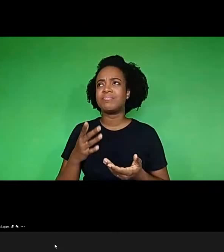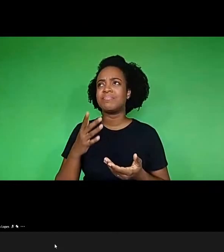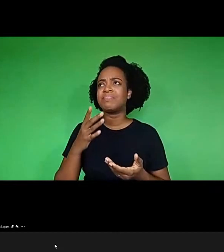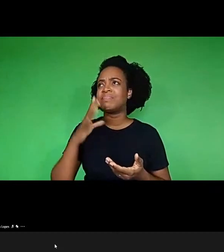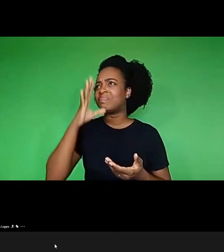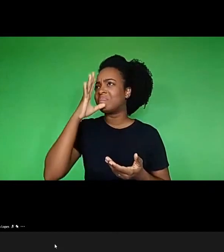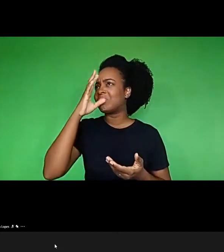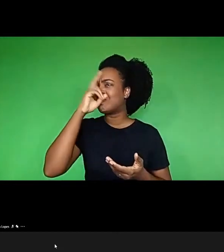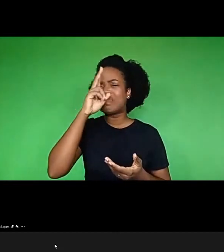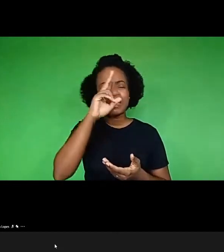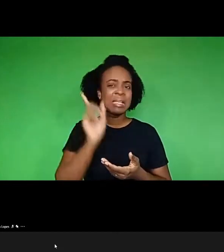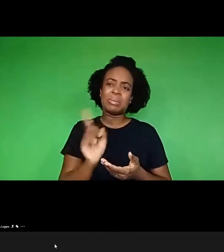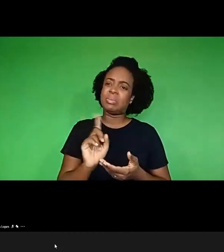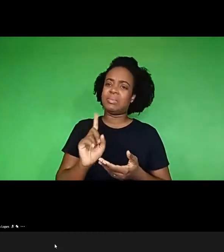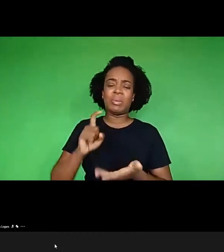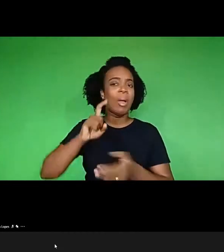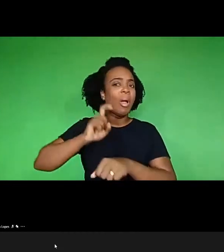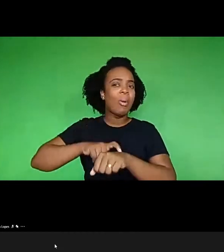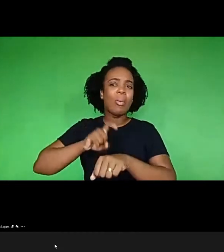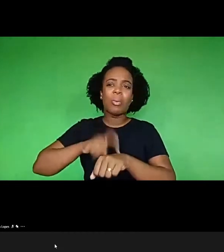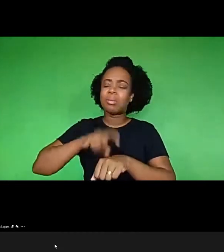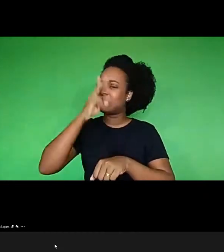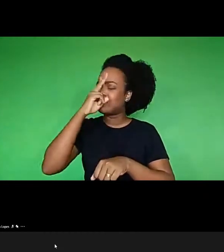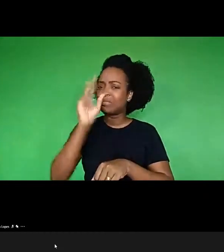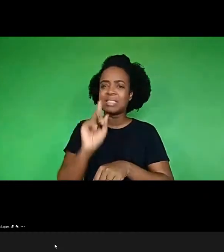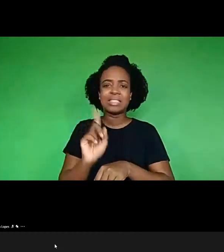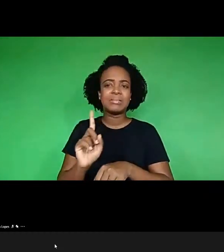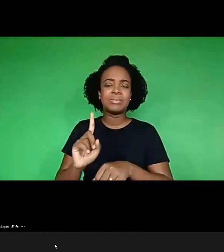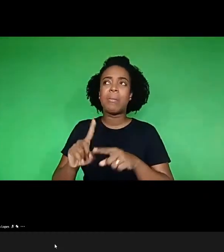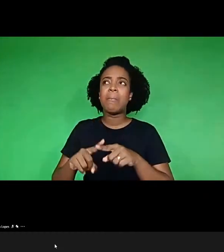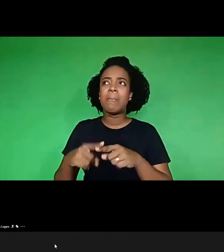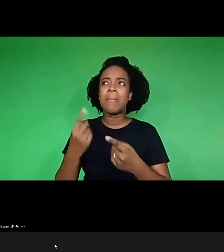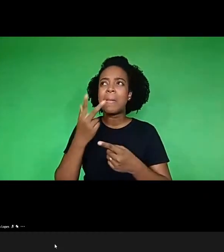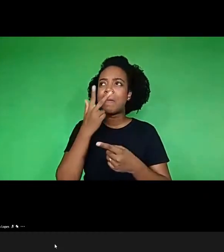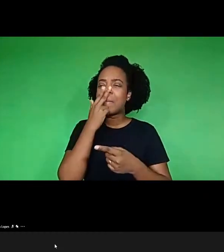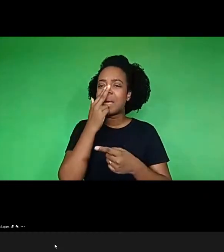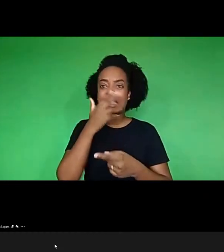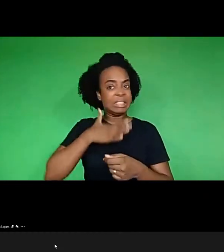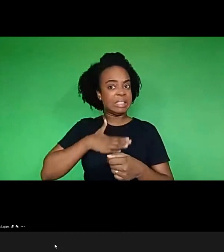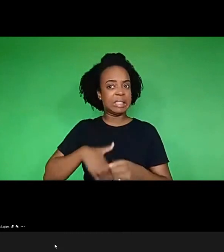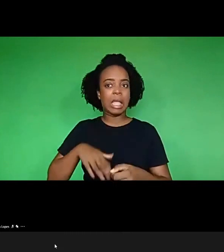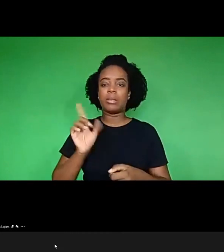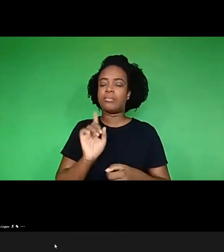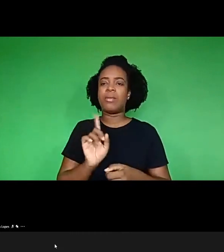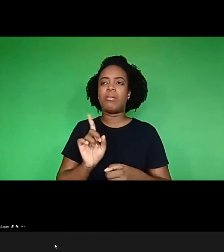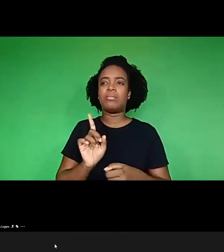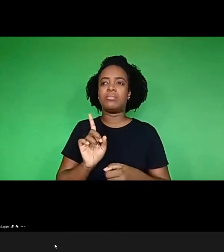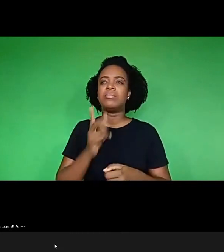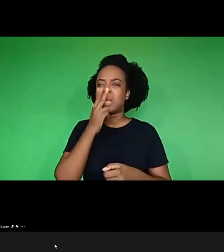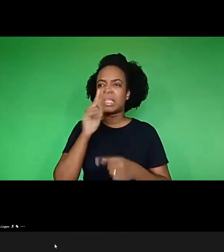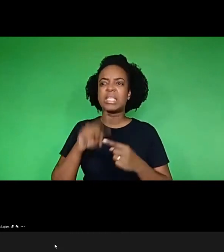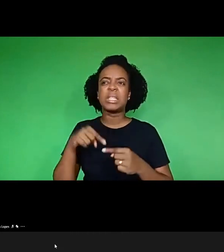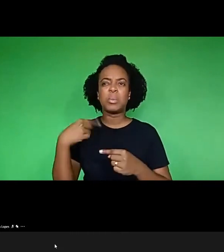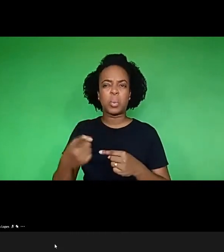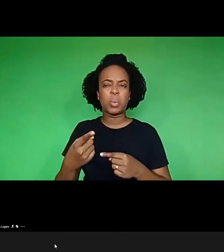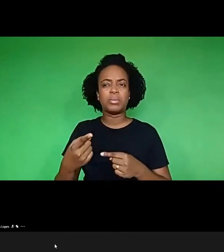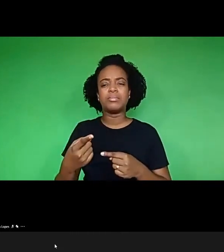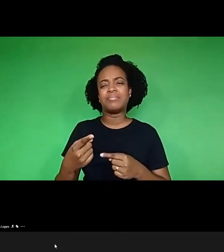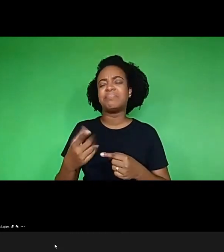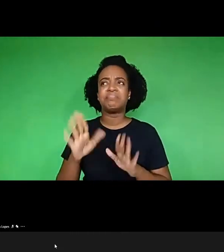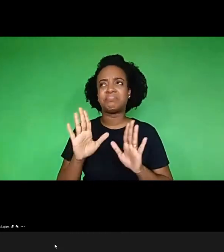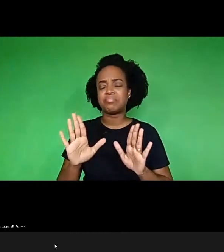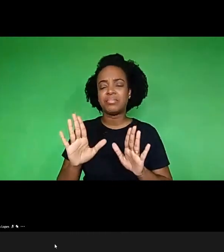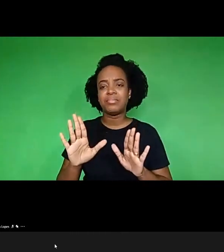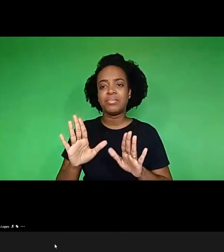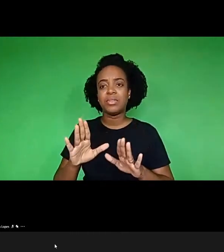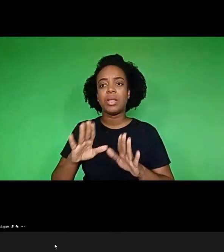mas isso vai ser definido certinho. Na verdade, já está definido esses horários. Eu só não consegui decorar todos,